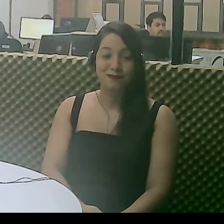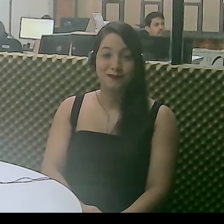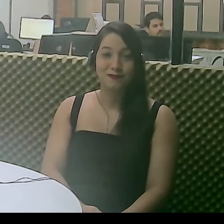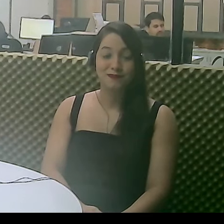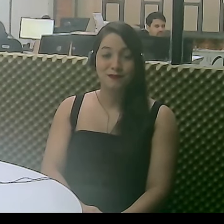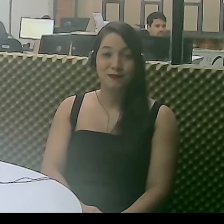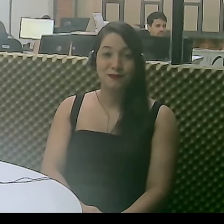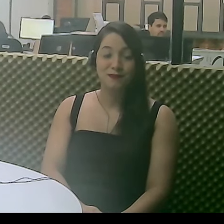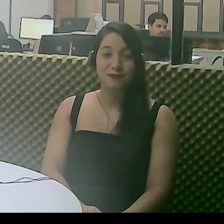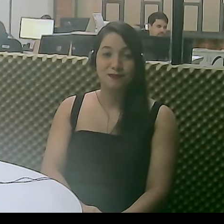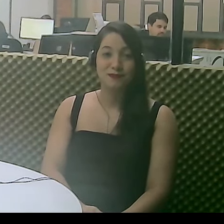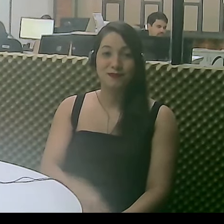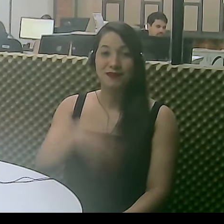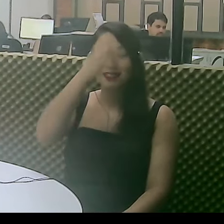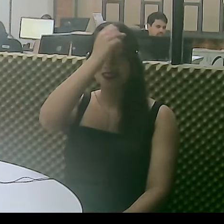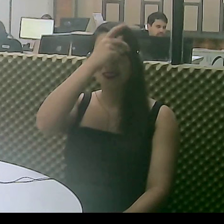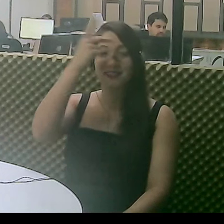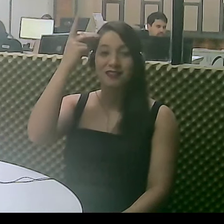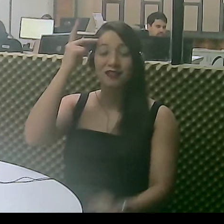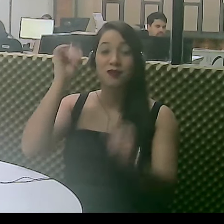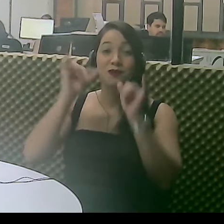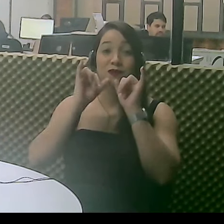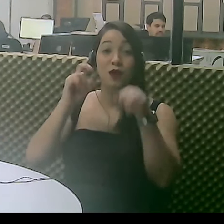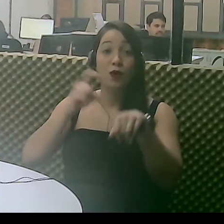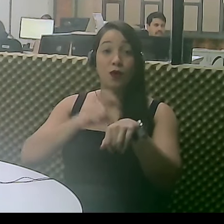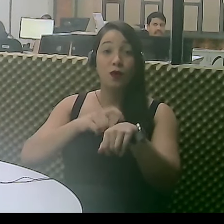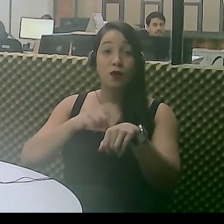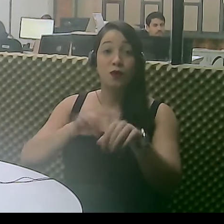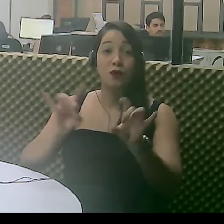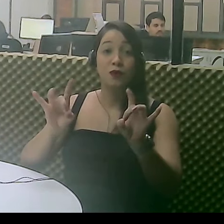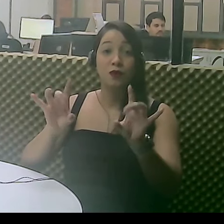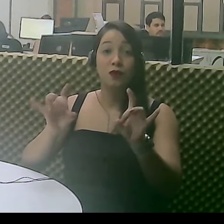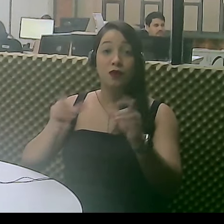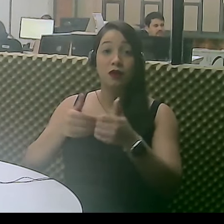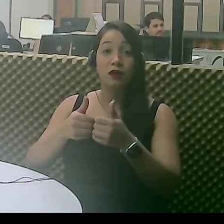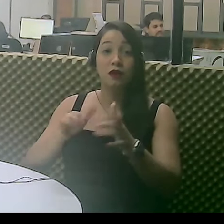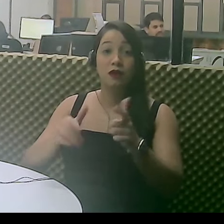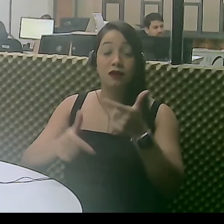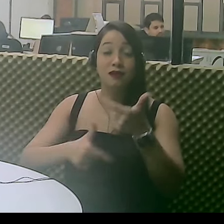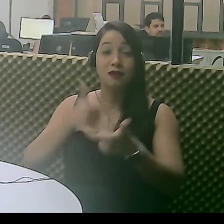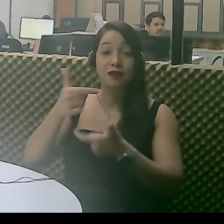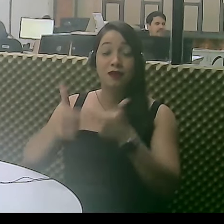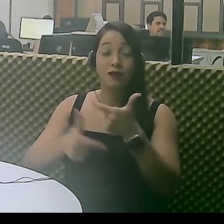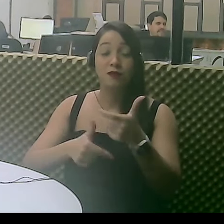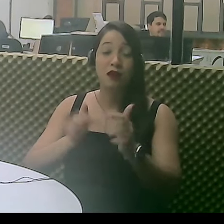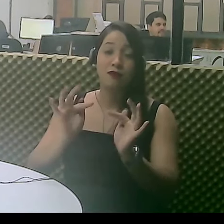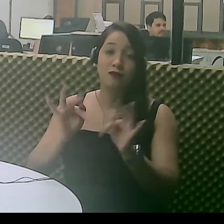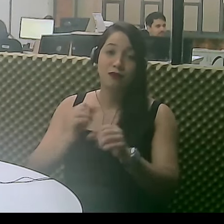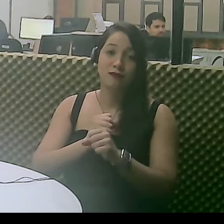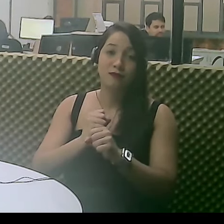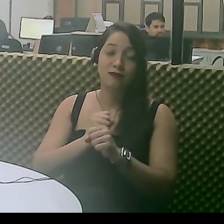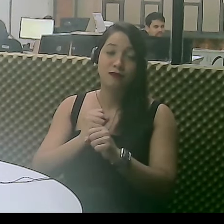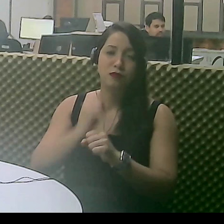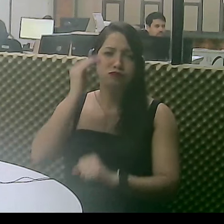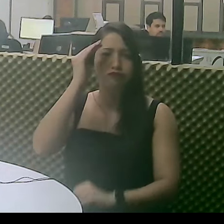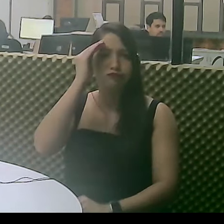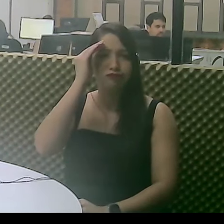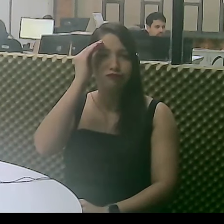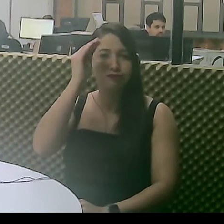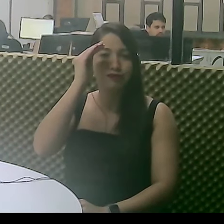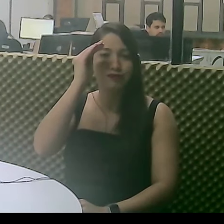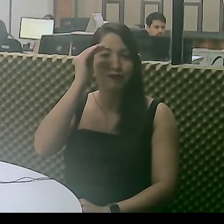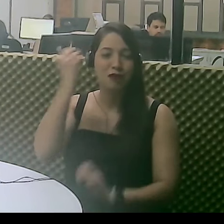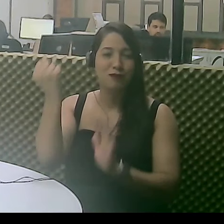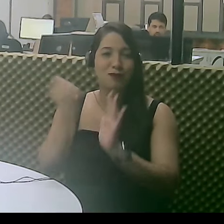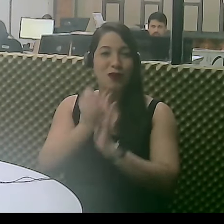2746 e a prefeitura divulgou o horário especial de funcionamento dos serviços neste fim de ano o principal cartão postal